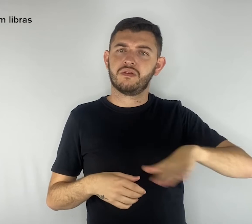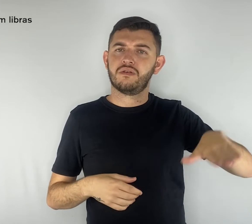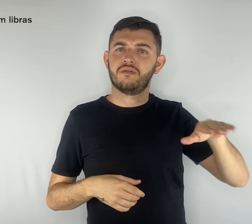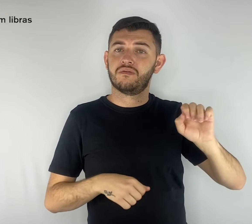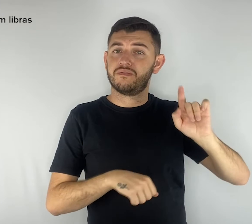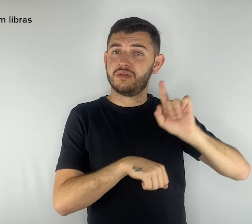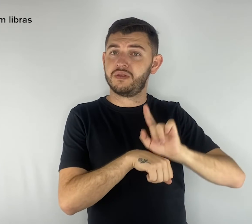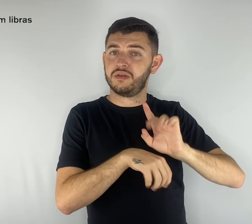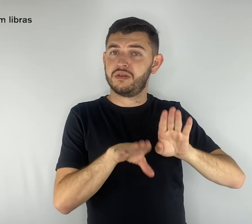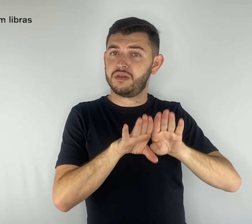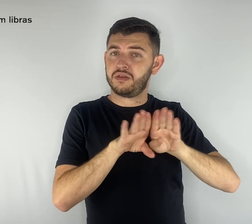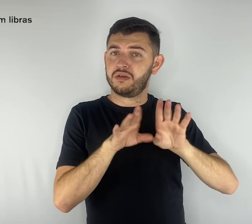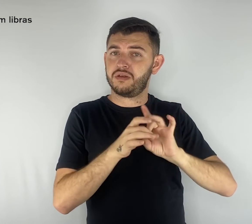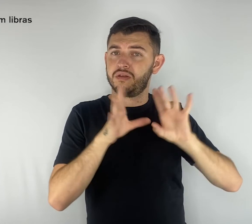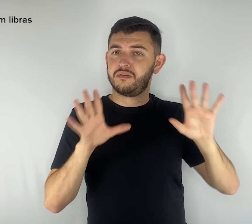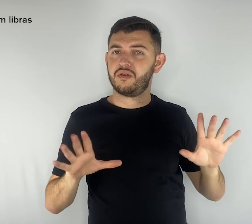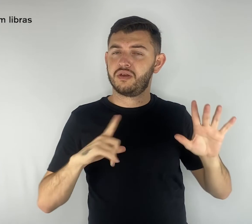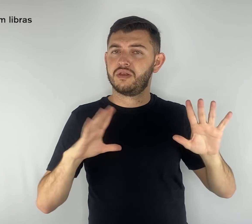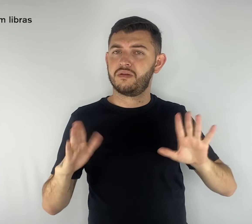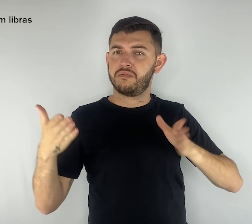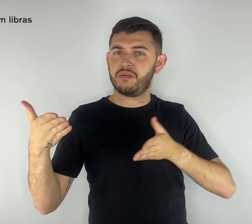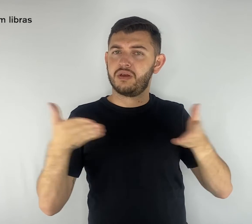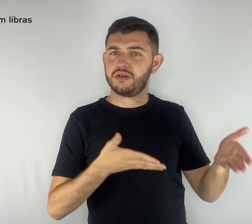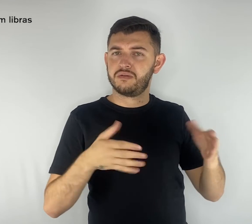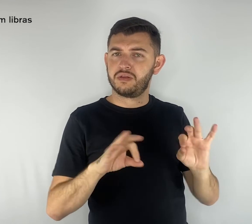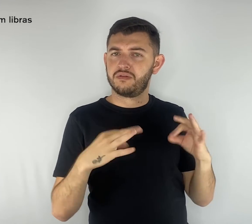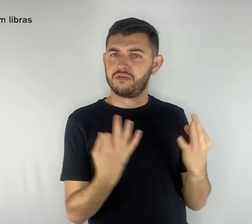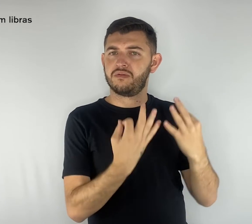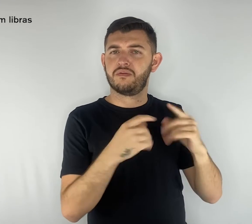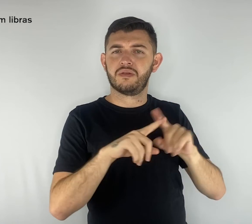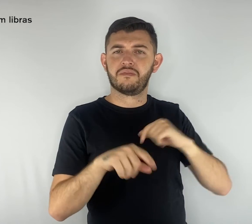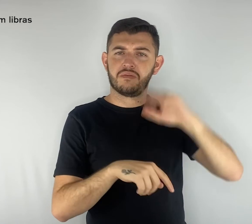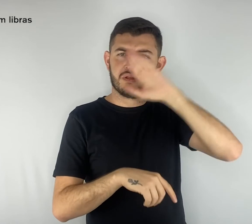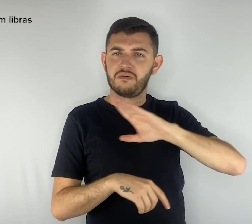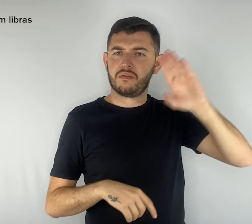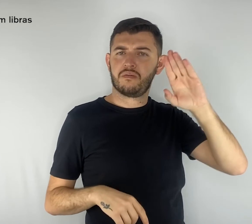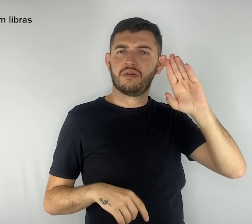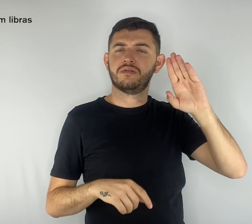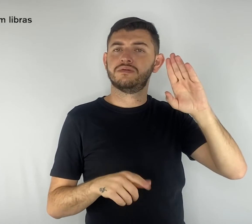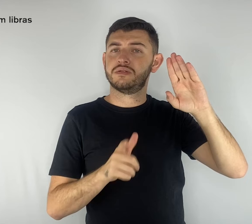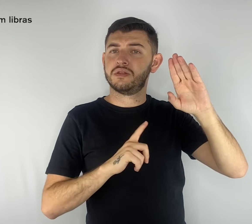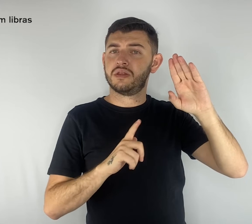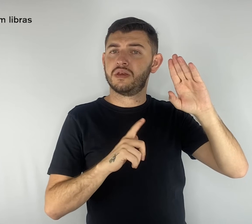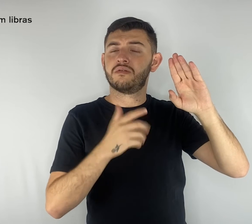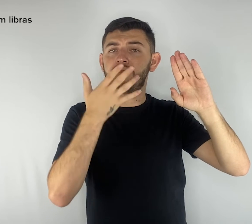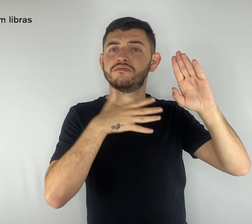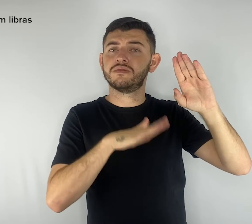infância. Gestão democrática, participação das famílias e, principalmente, tendo os pequenos